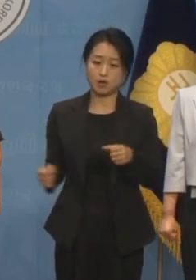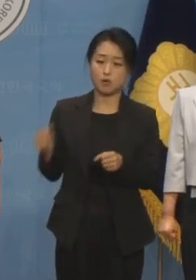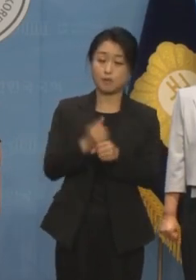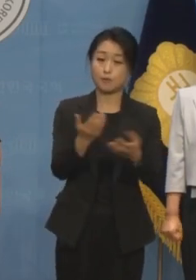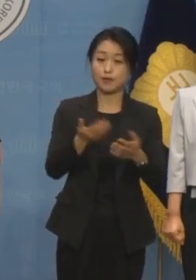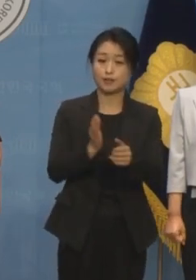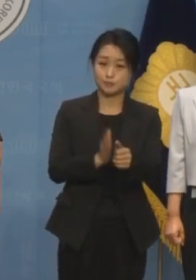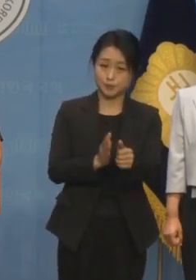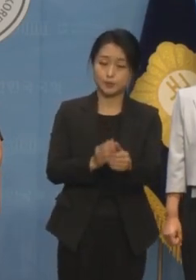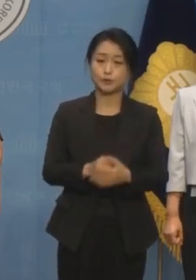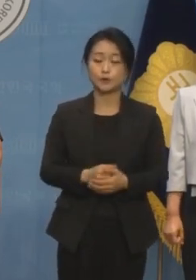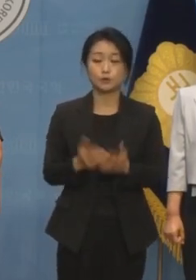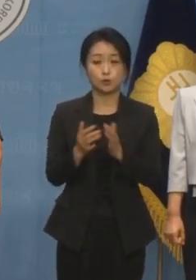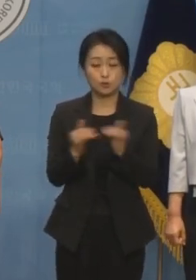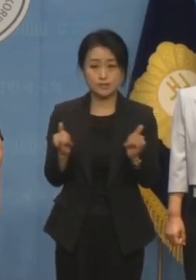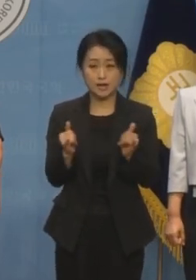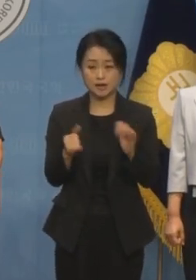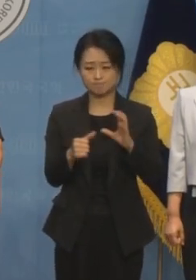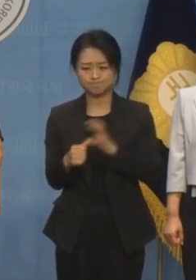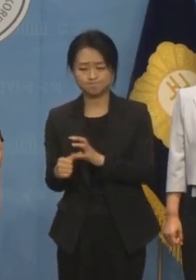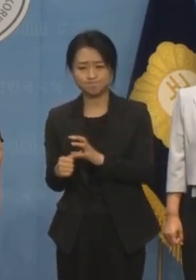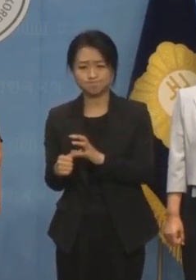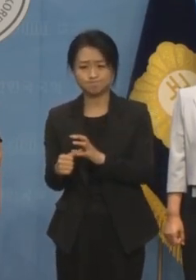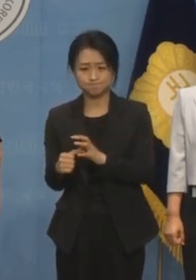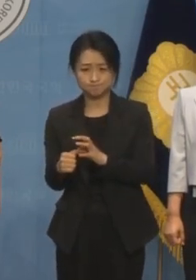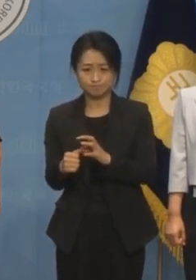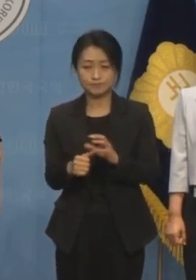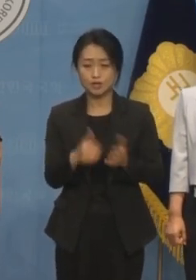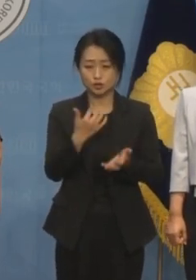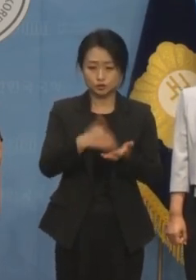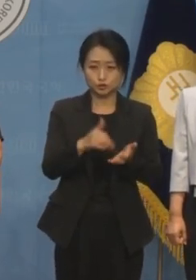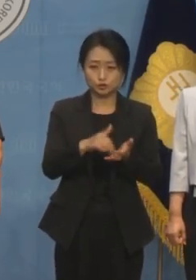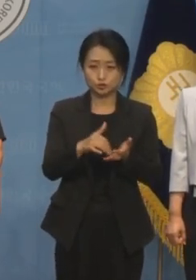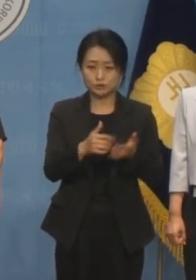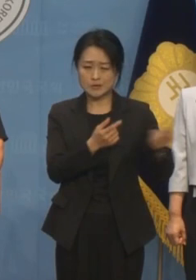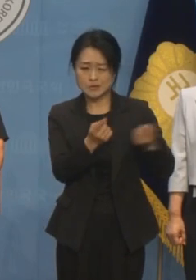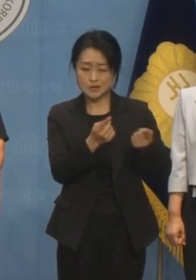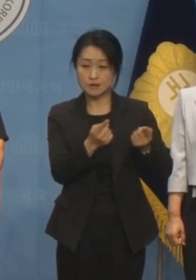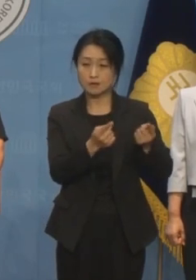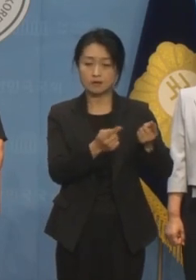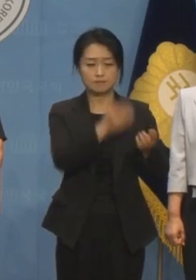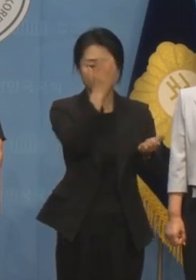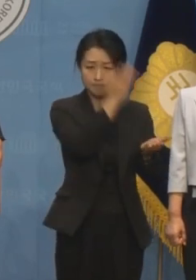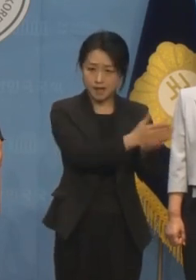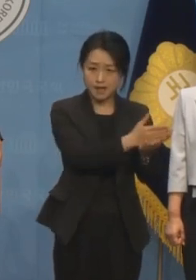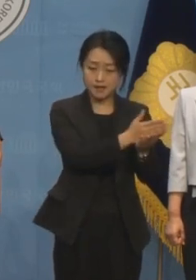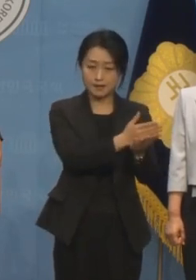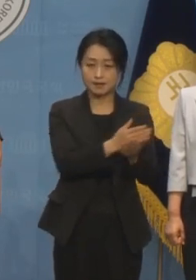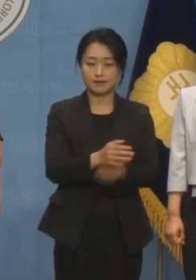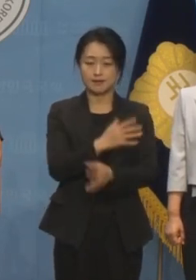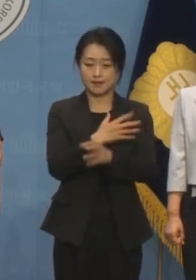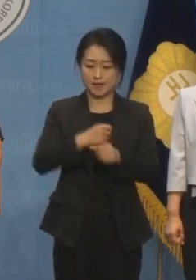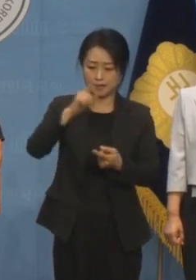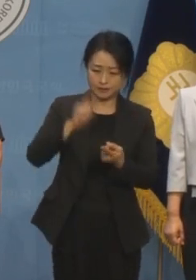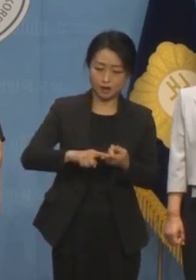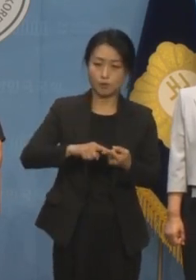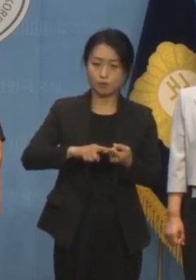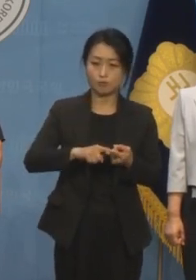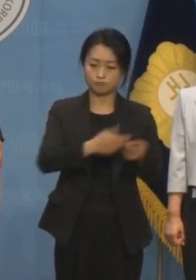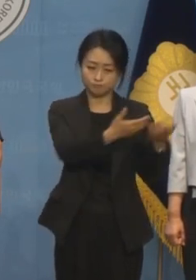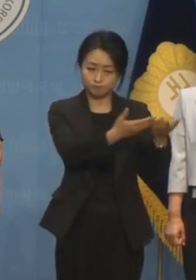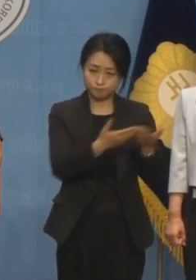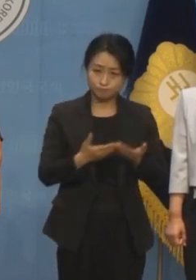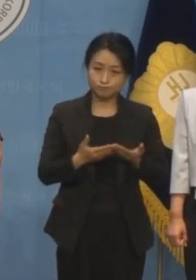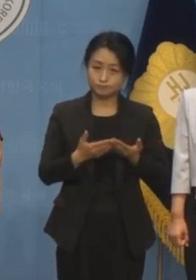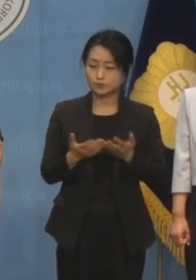것입니다. 노동자를 올가매고 옥죄이는 물량 탄압을 더 이상 하지 말고 협의를 준수하고 노동자들이